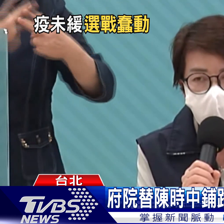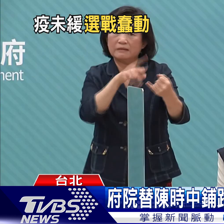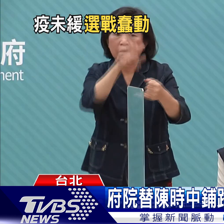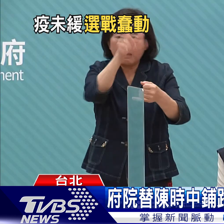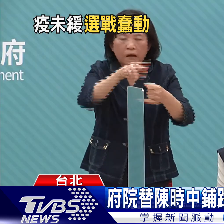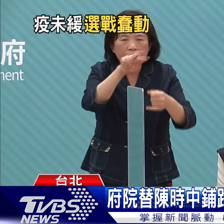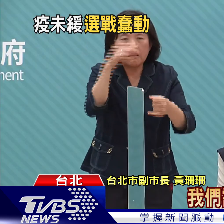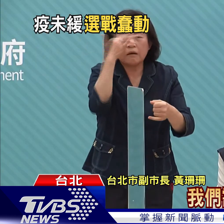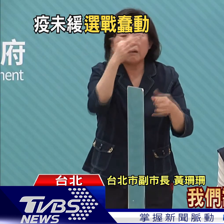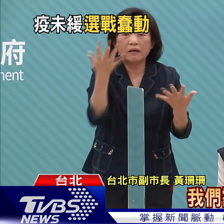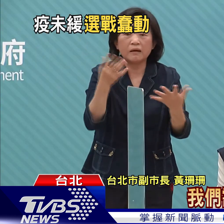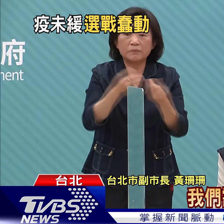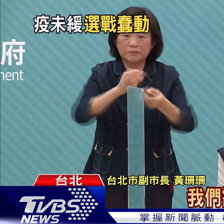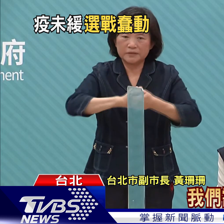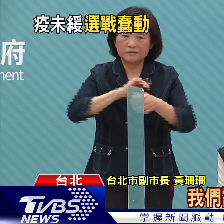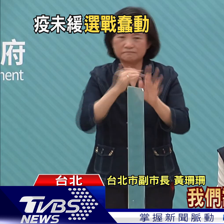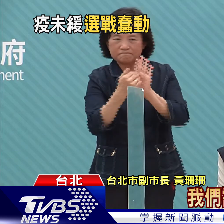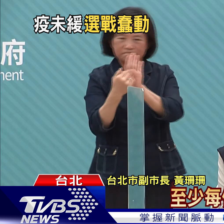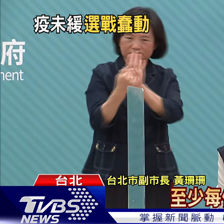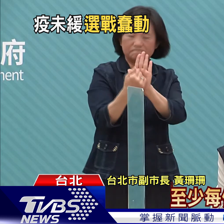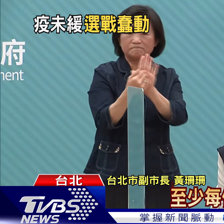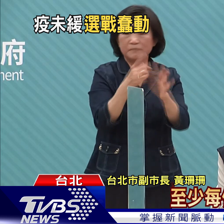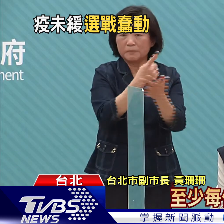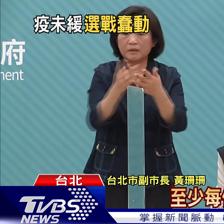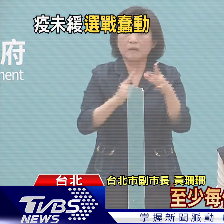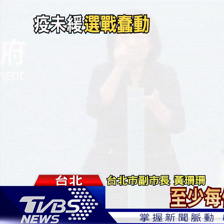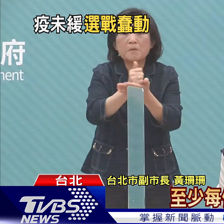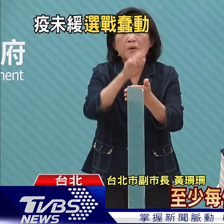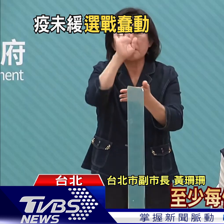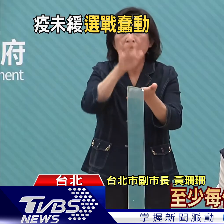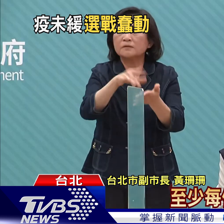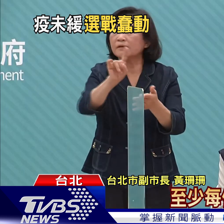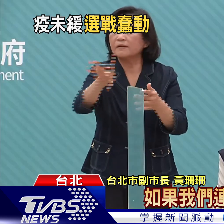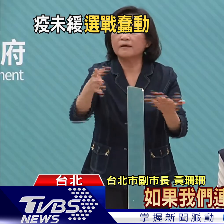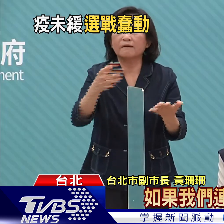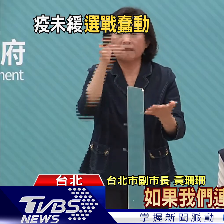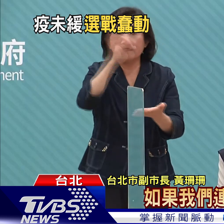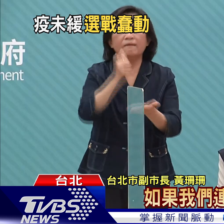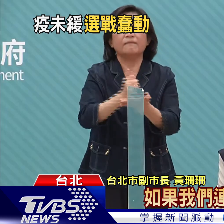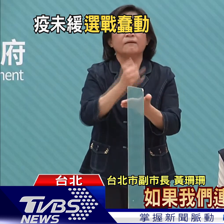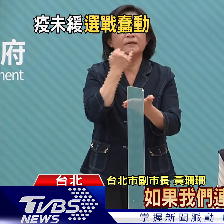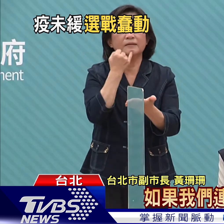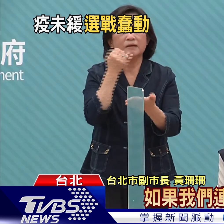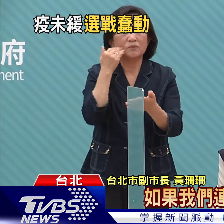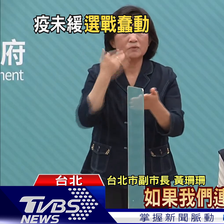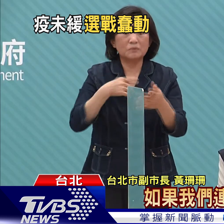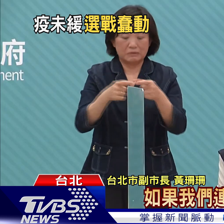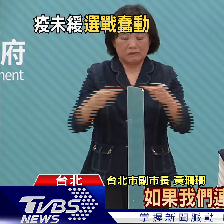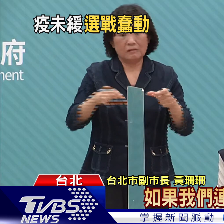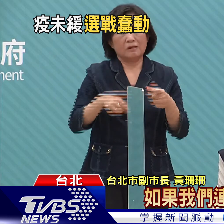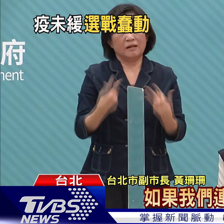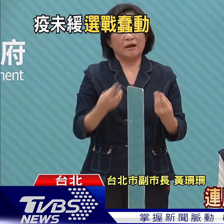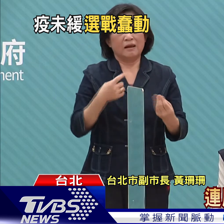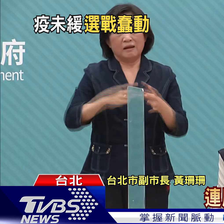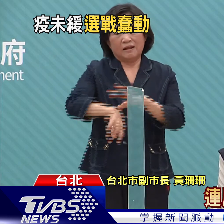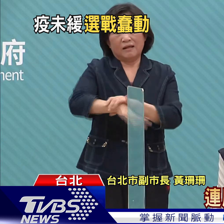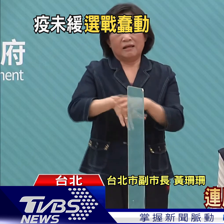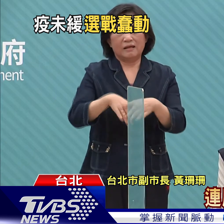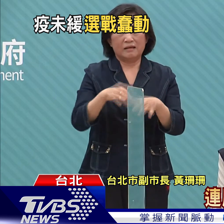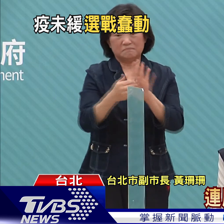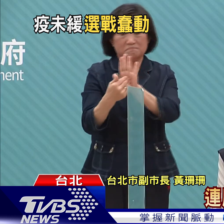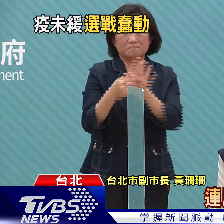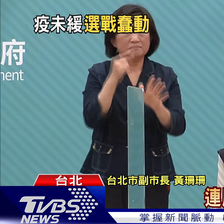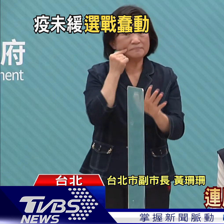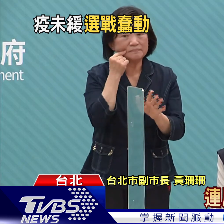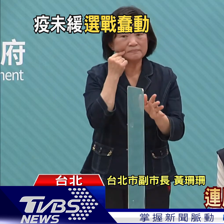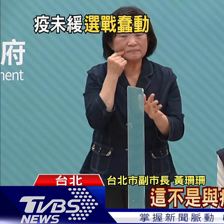哽咽。 我们需要一个盾牌，至少每一个人有一个快筛剂。如果我们连基本的武器都没有，基本的盾牌都没